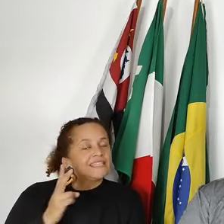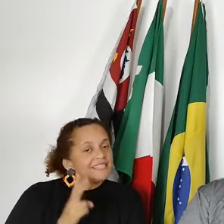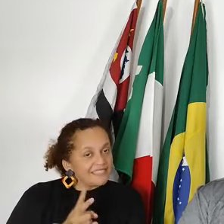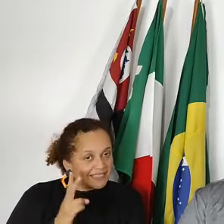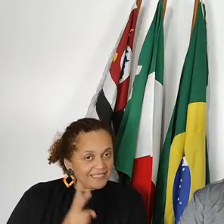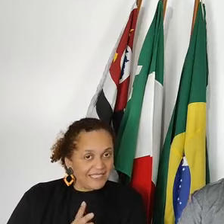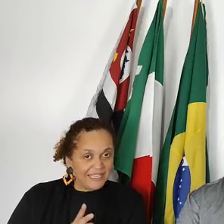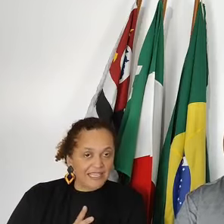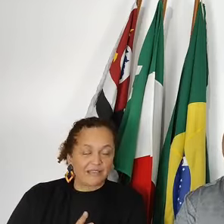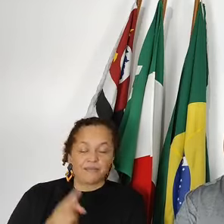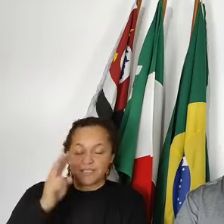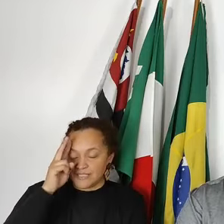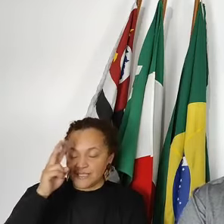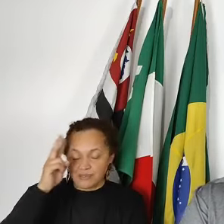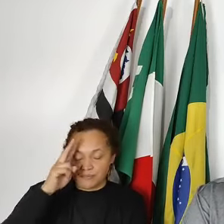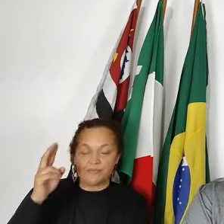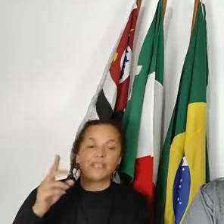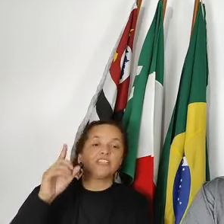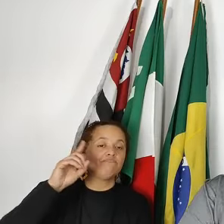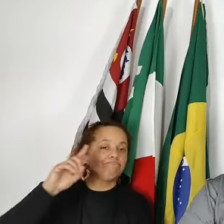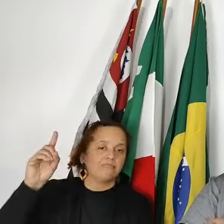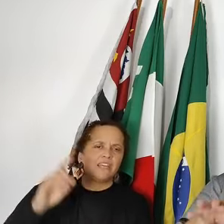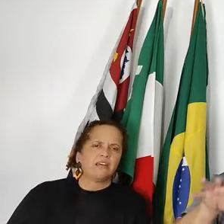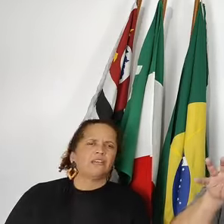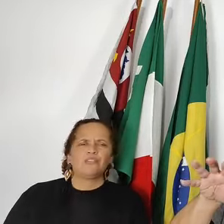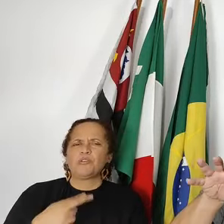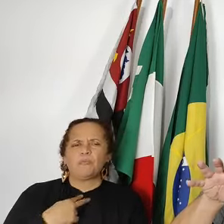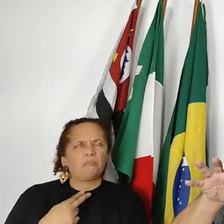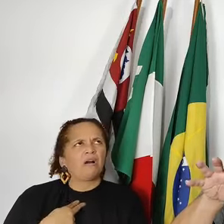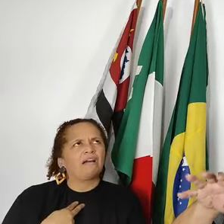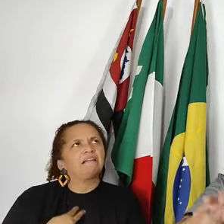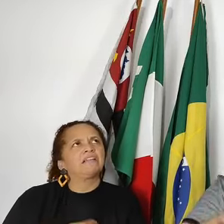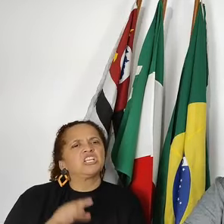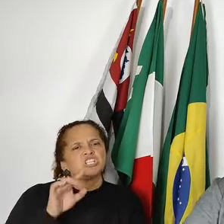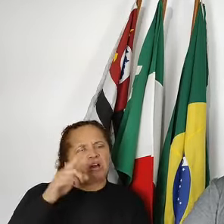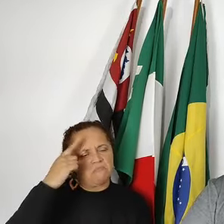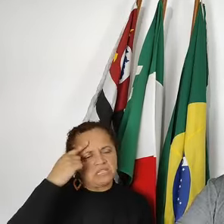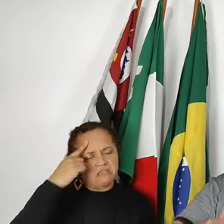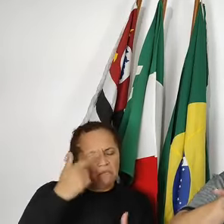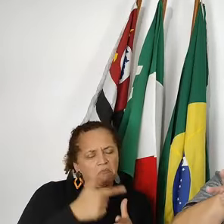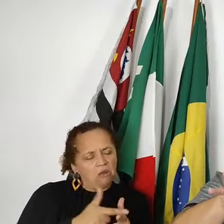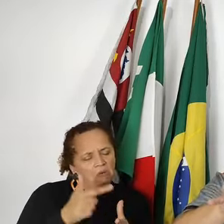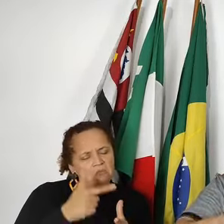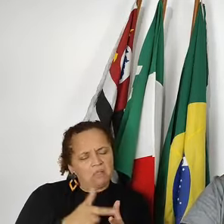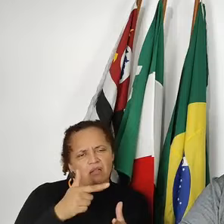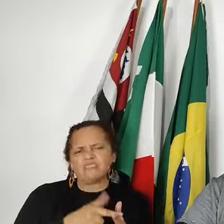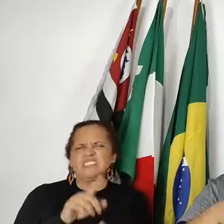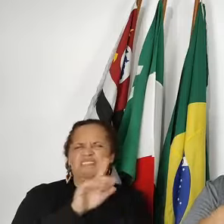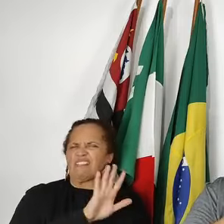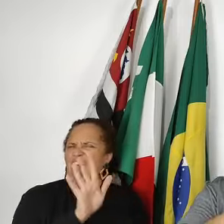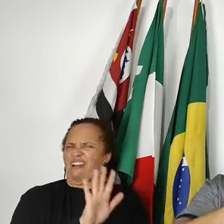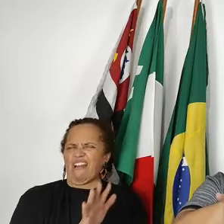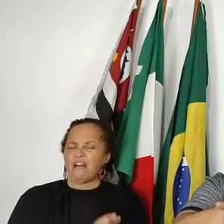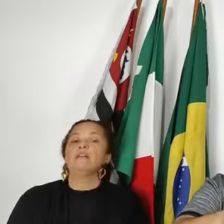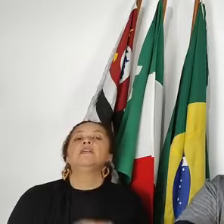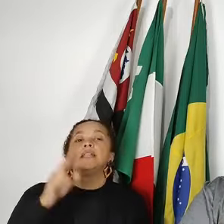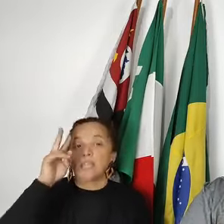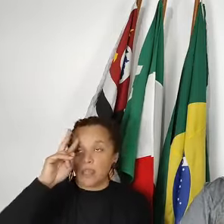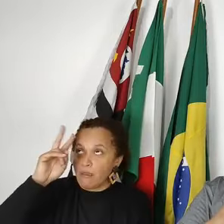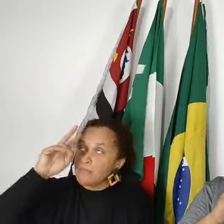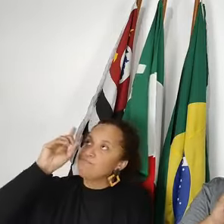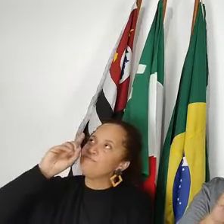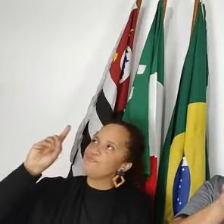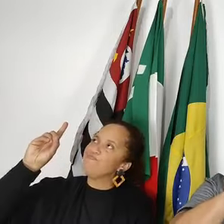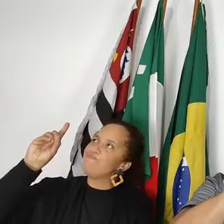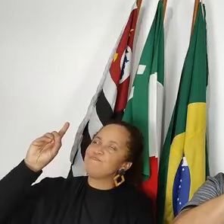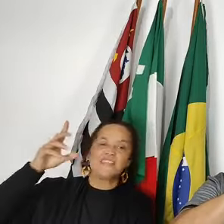no problema, meditar na circunstância, né? Nós devemos focar em Cristo, focar em Deus. Foca em Deus,